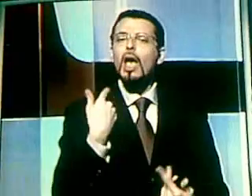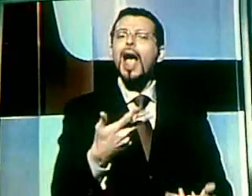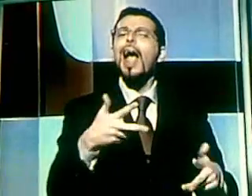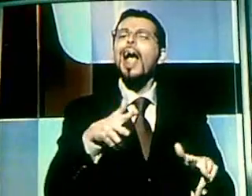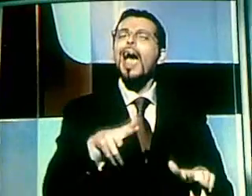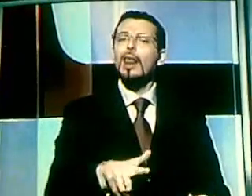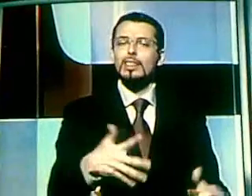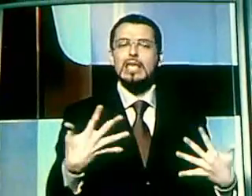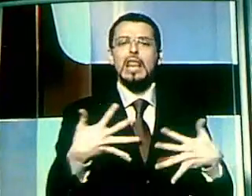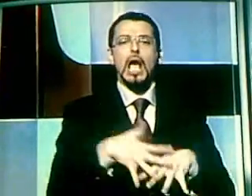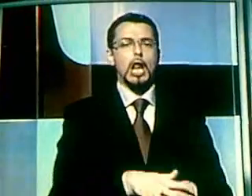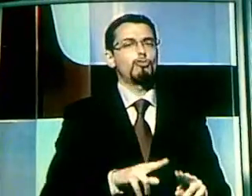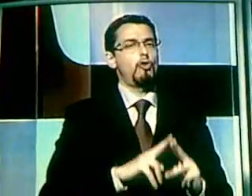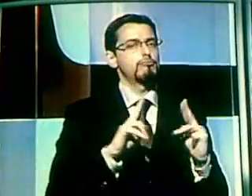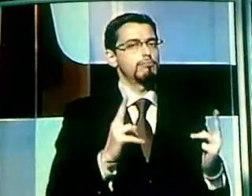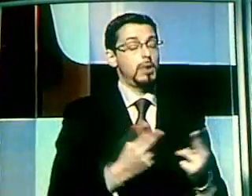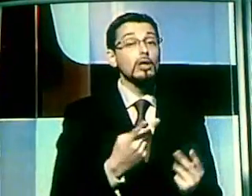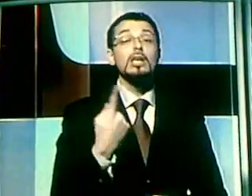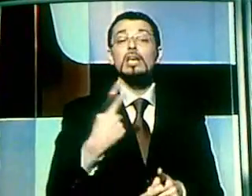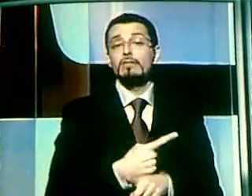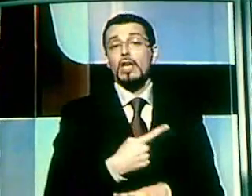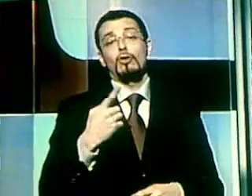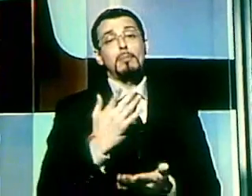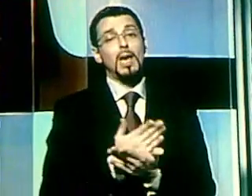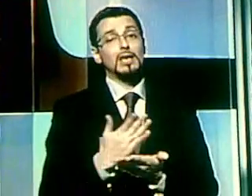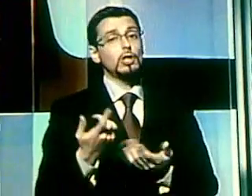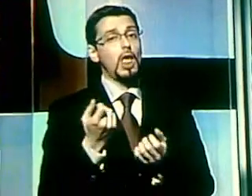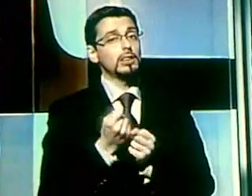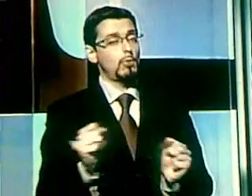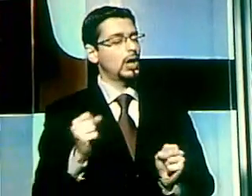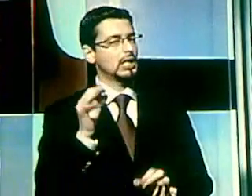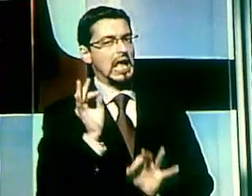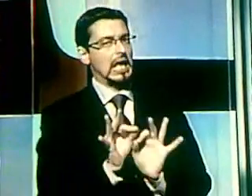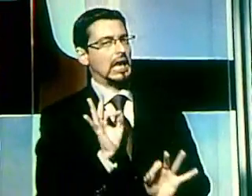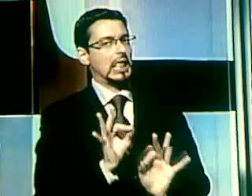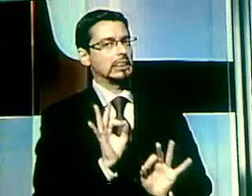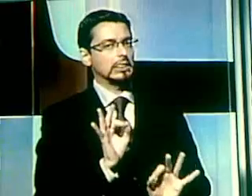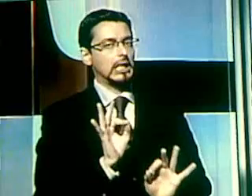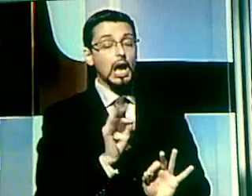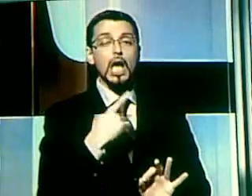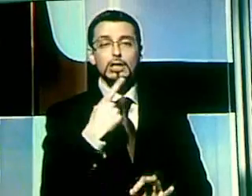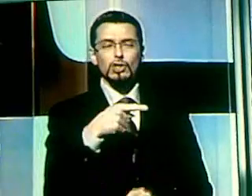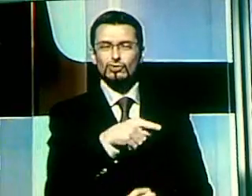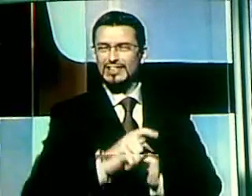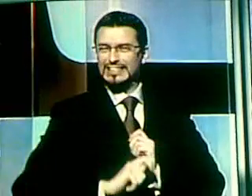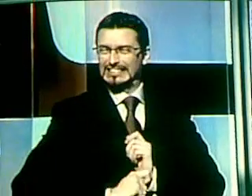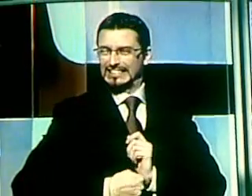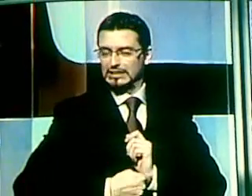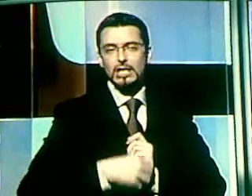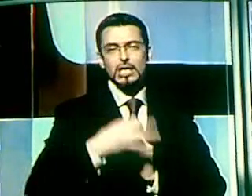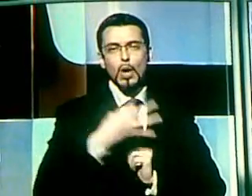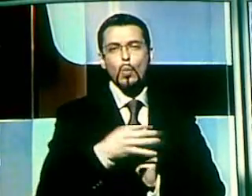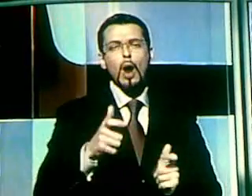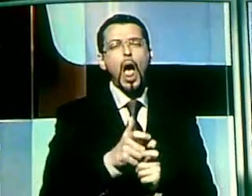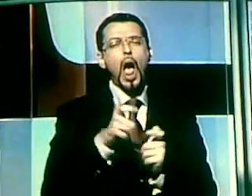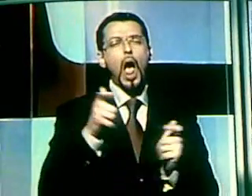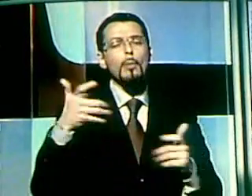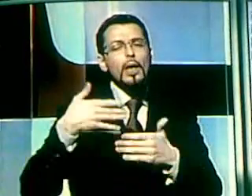vogliamo e che ci siano in una società buona che è quella del nostro paese, i canoni, le regole